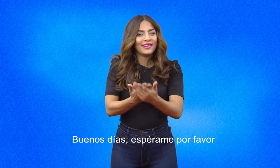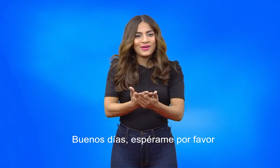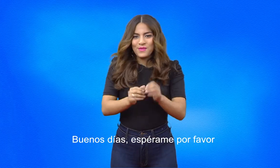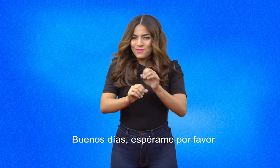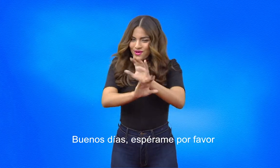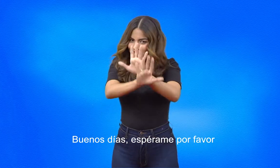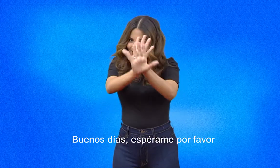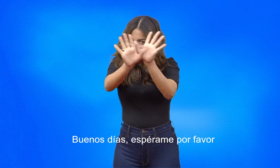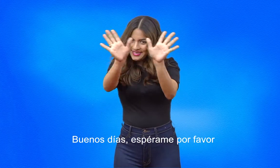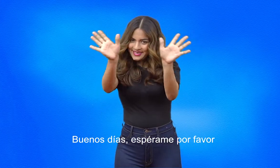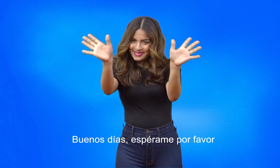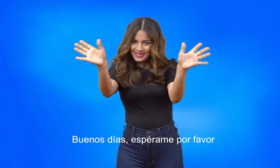Buenos días.